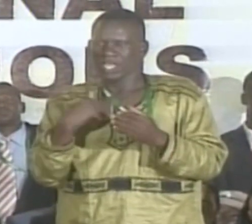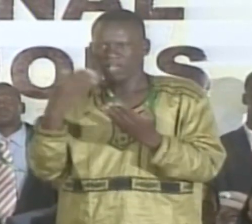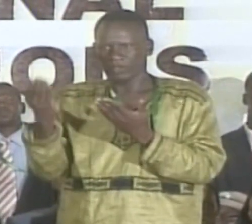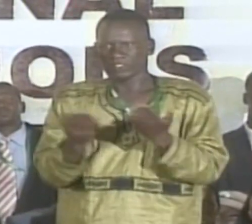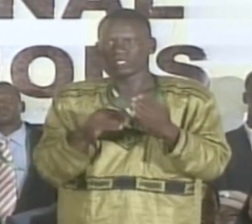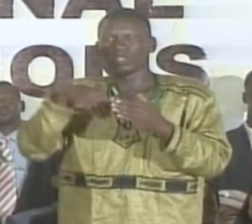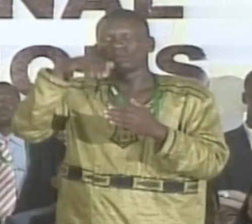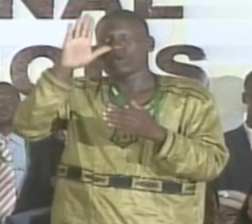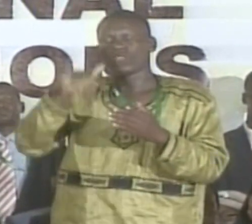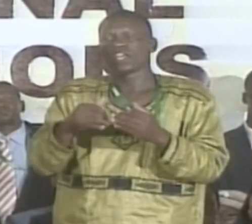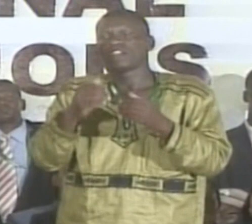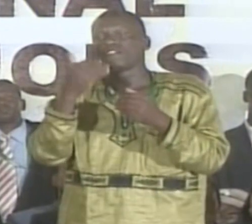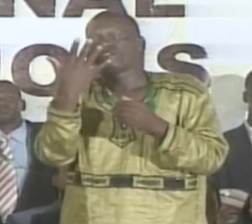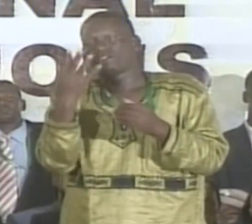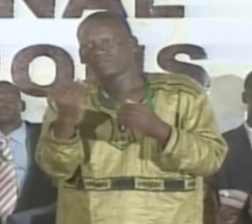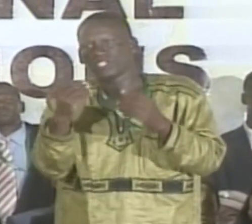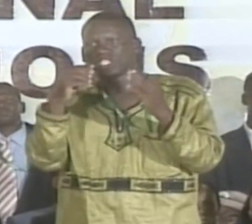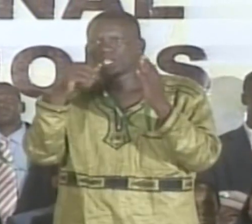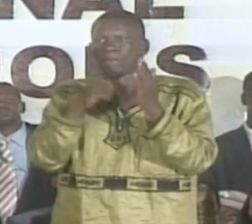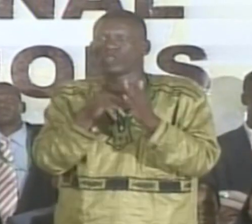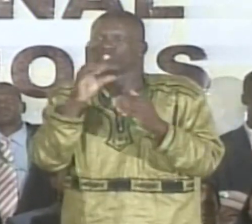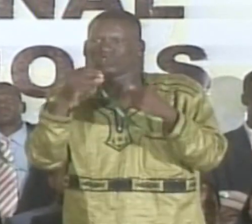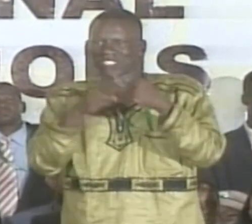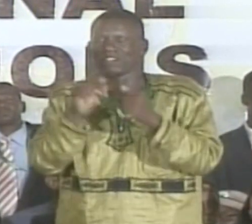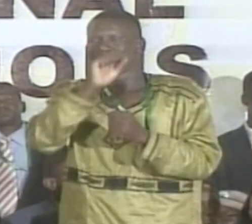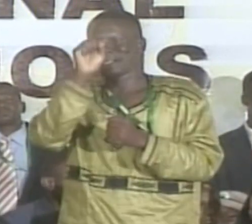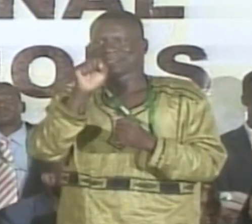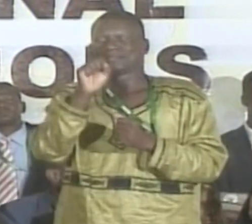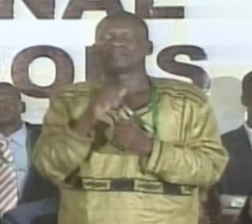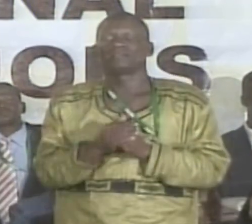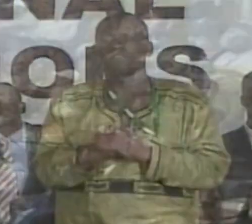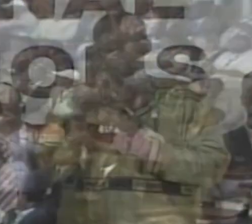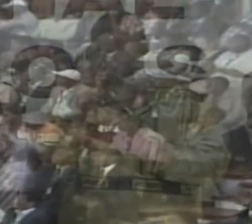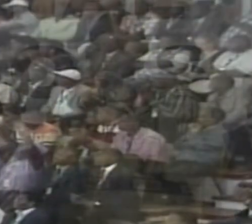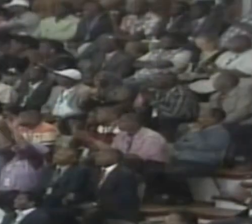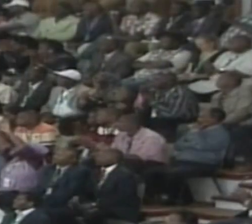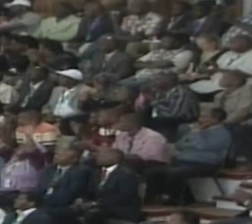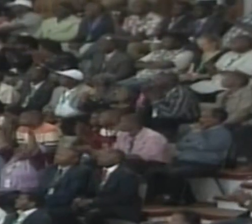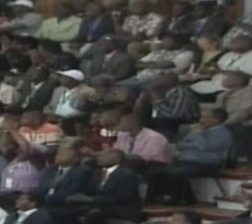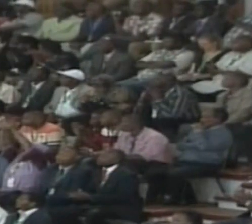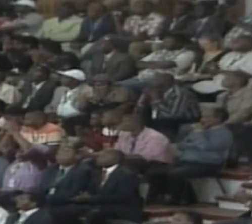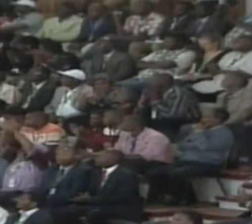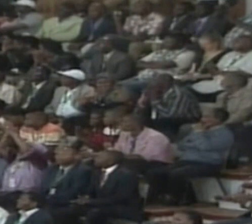avec 6 173 433 suffrages.